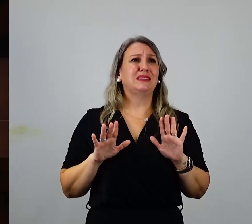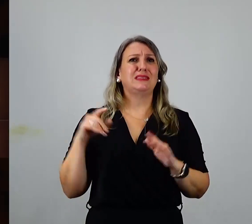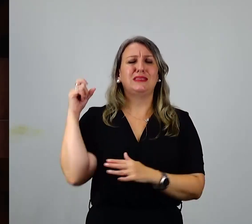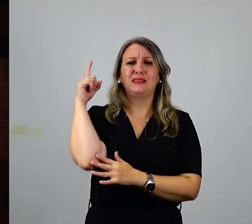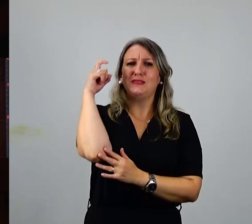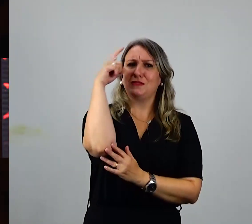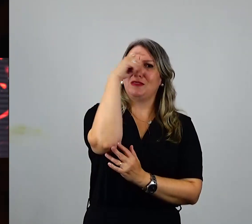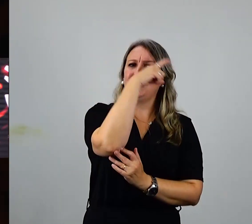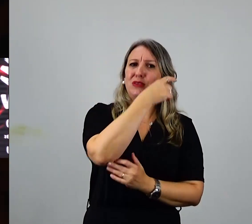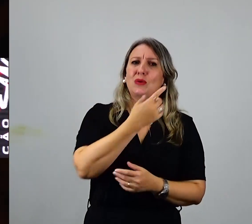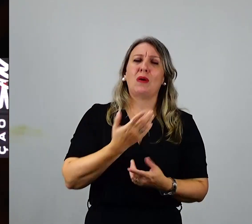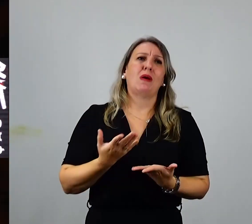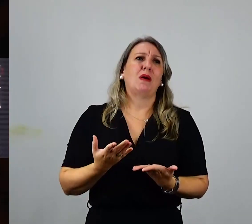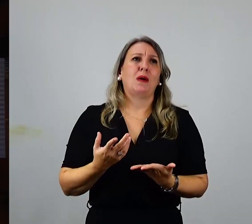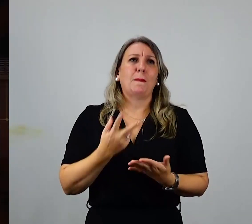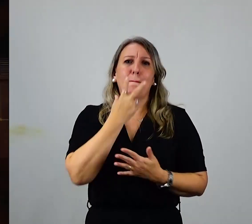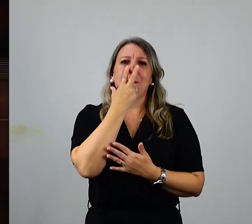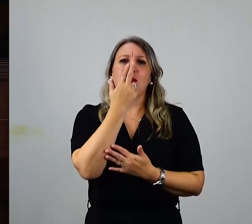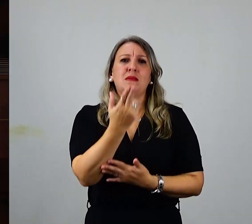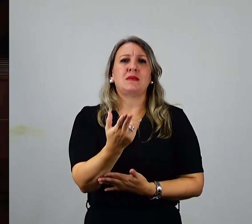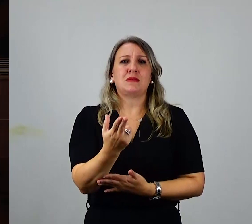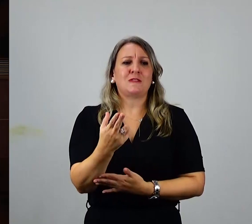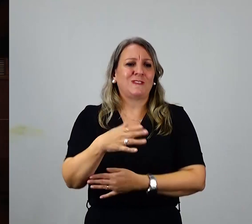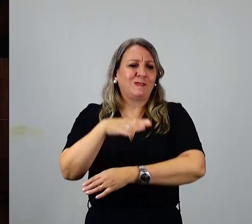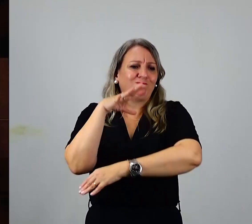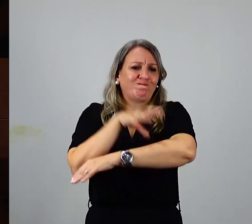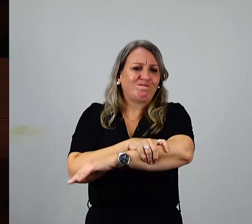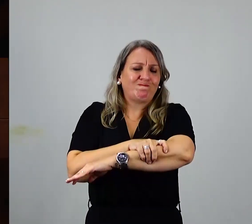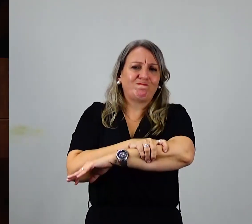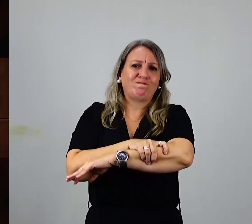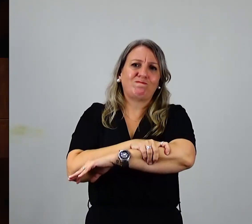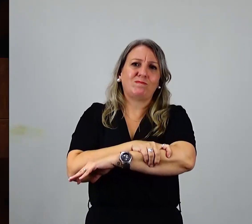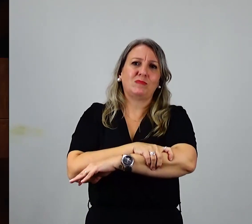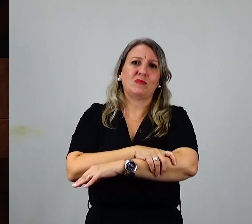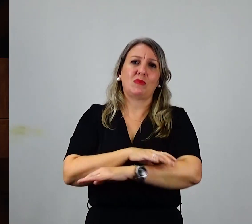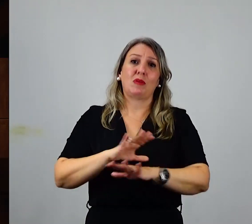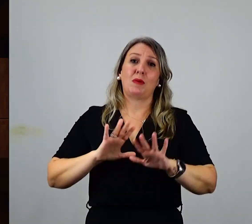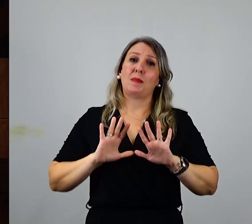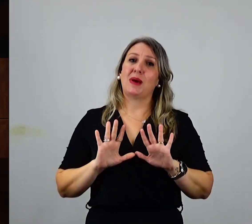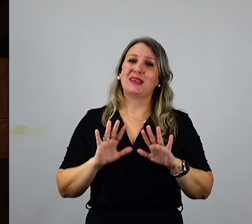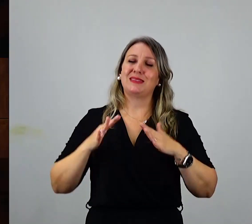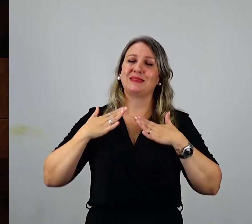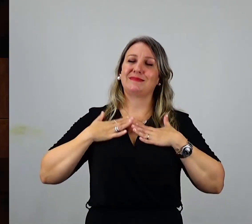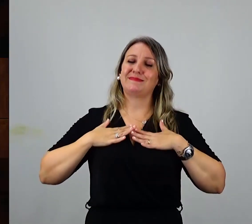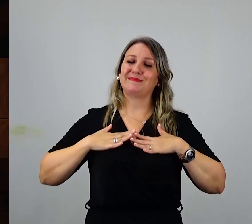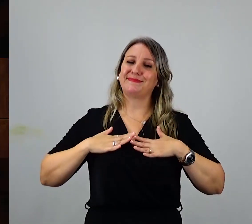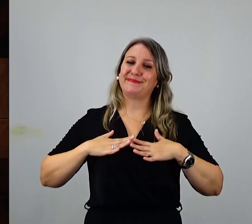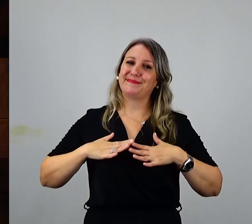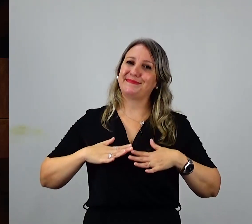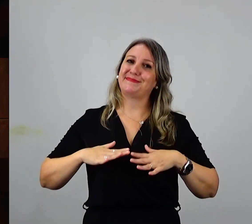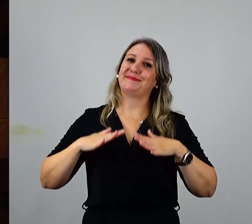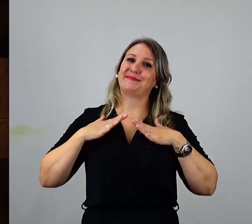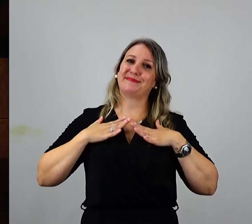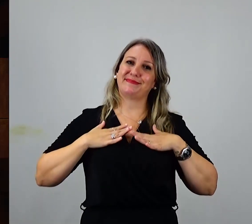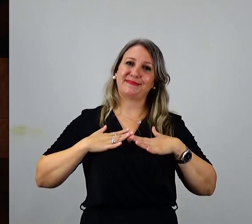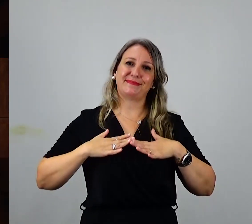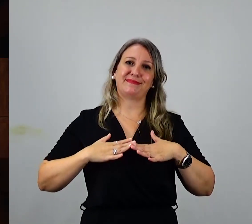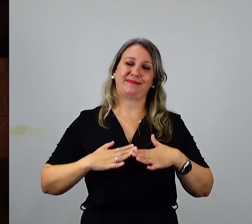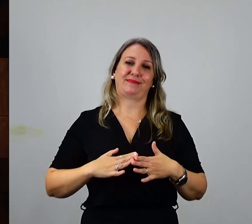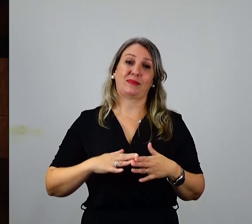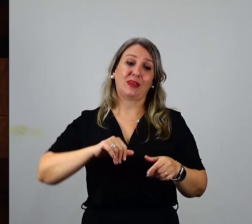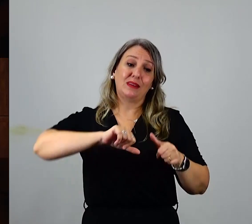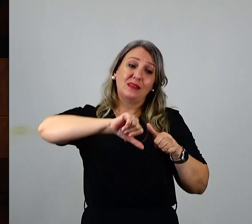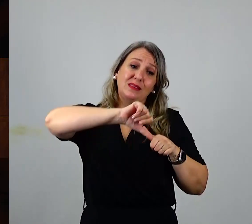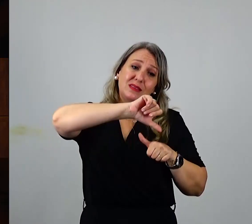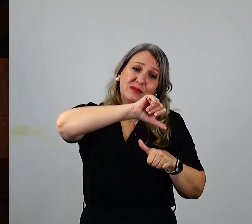Não se preocupem, esse processo não é uma vez por todas, ele